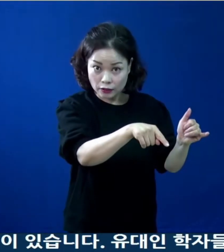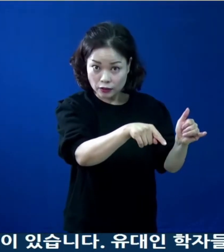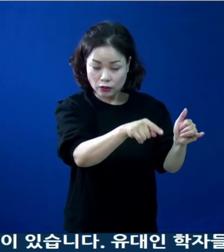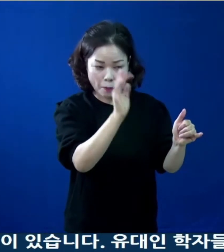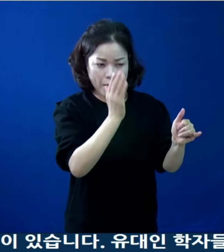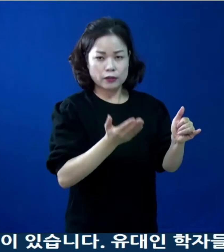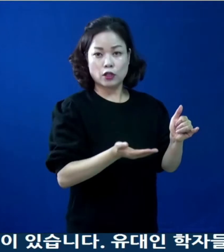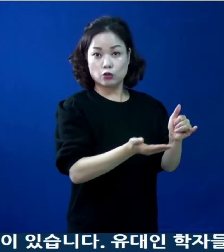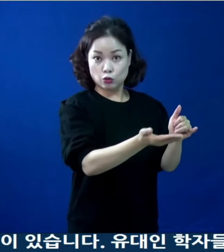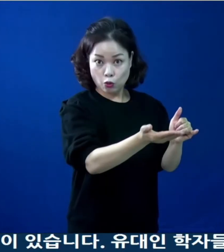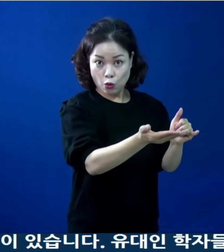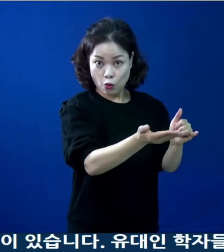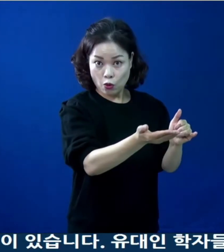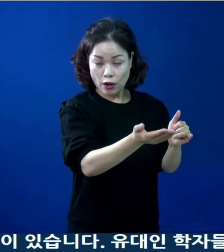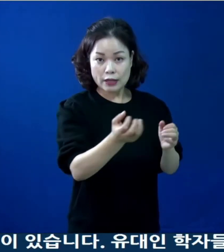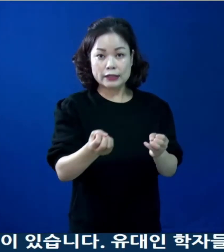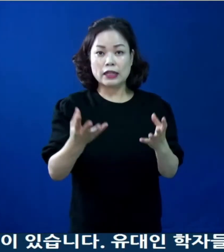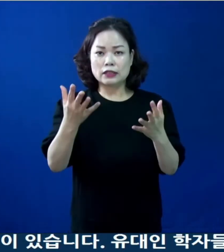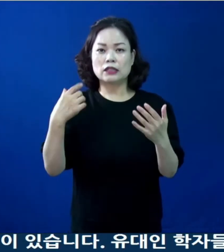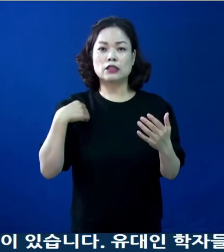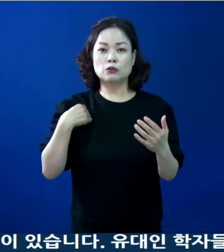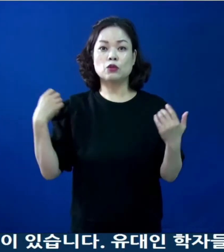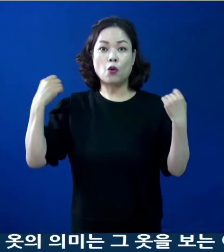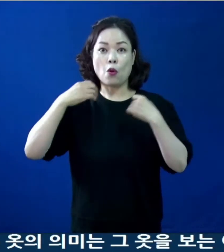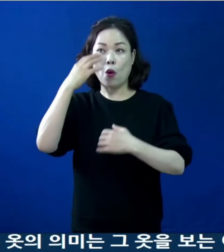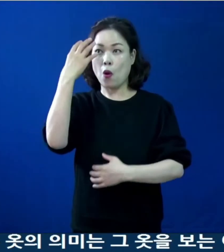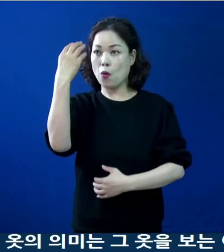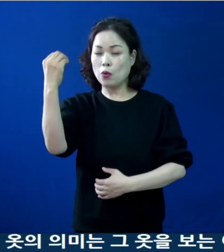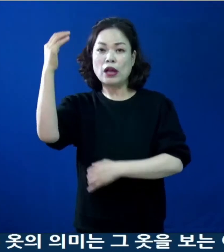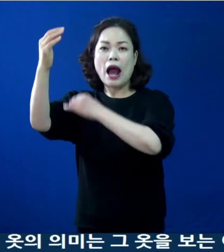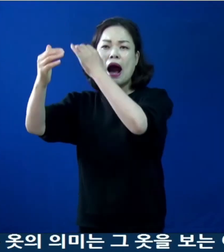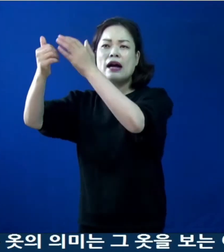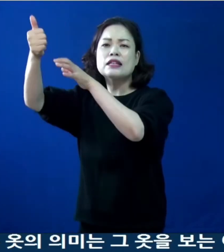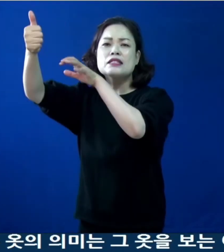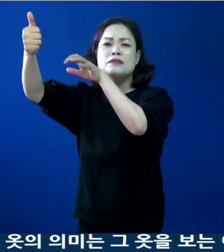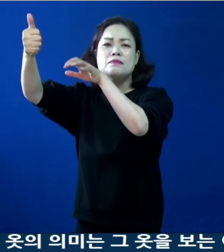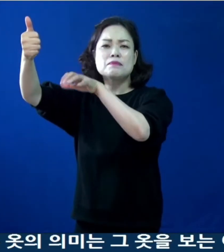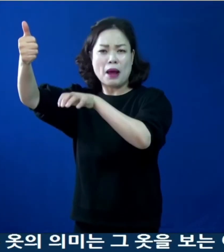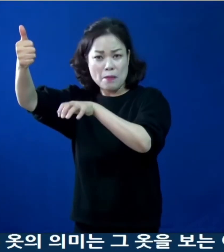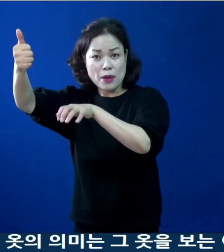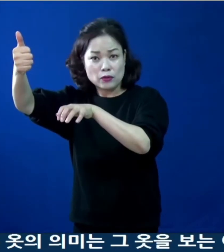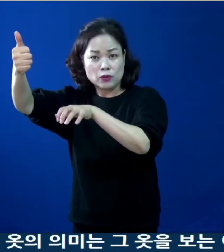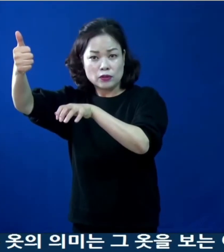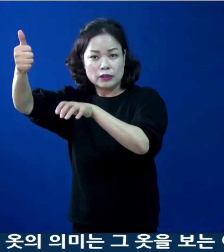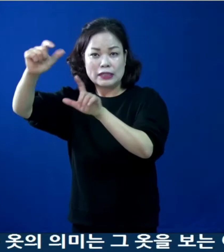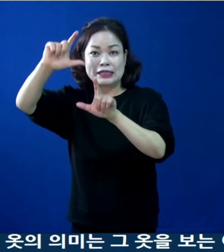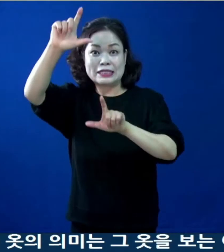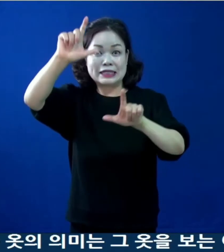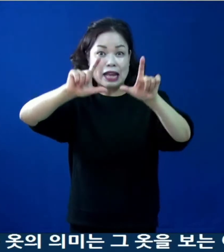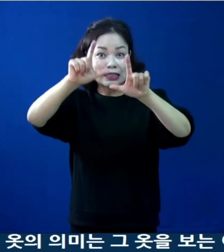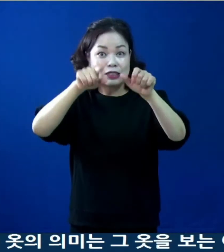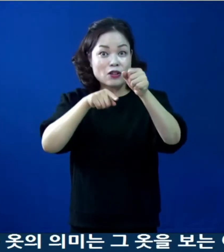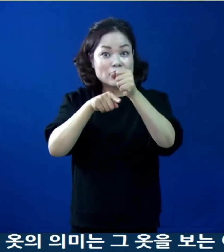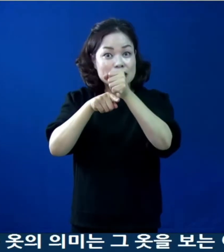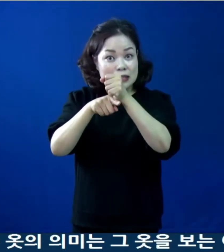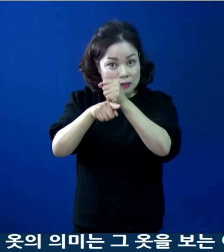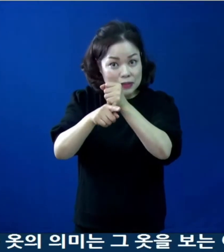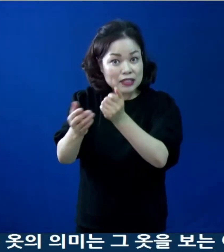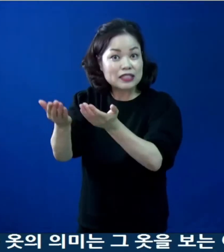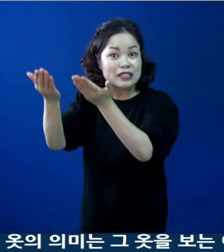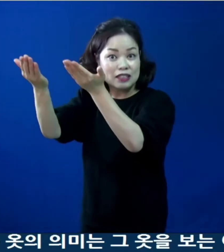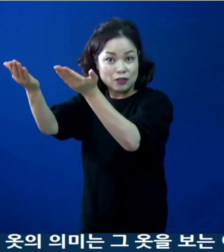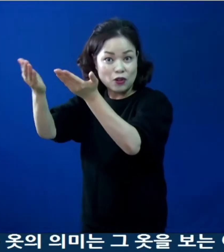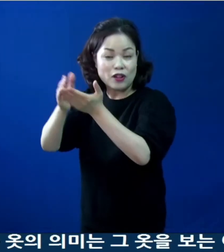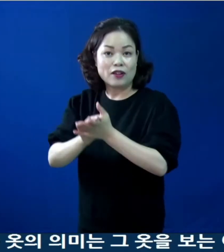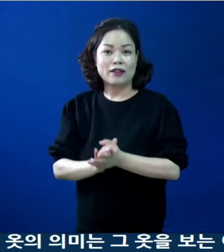메시지를 주고요, 제사장이 입은 옷을 보는 하나님 앞에도 상징적인 이 의미를 올려드린다는